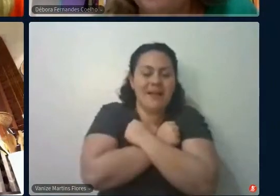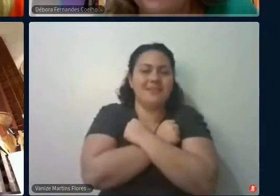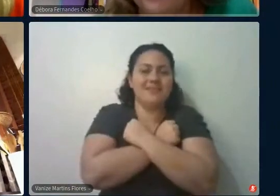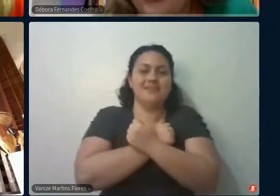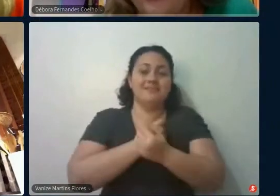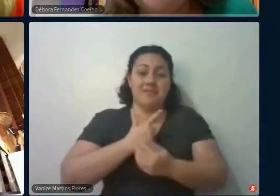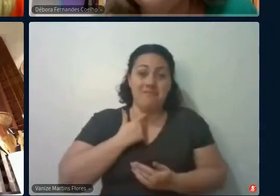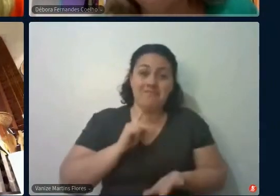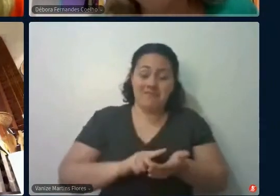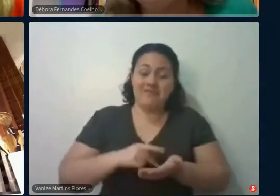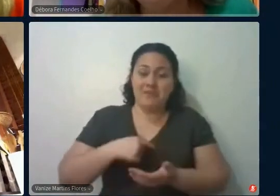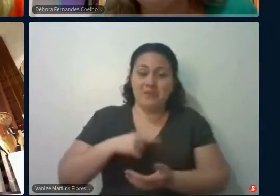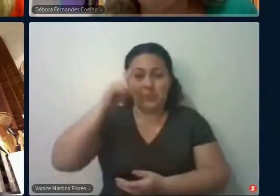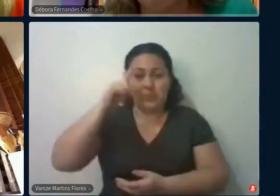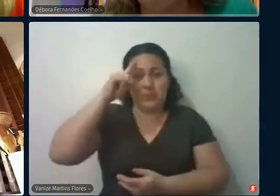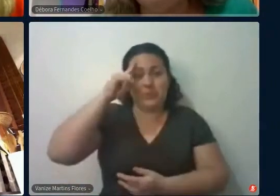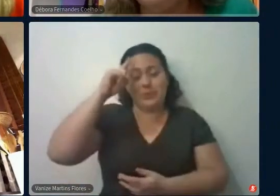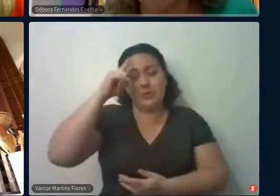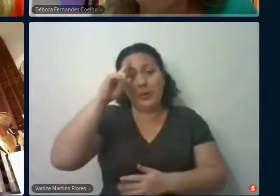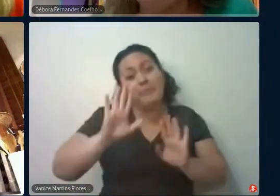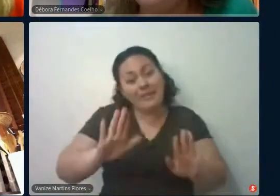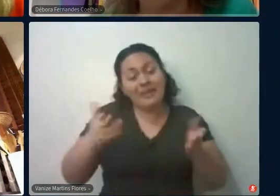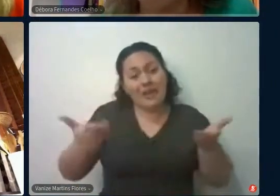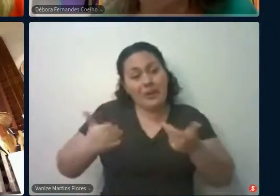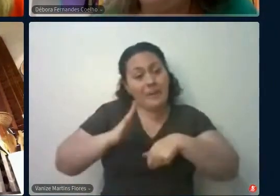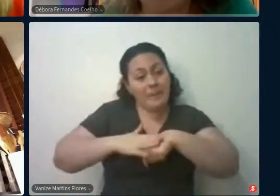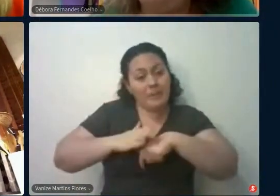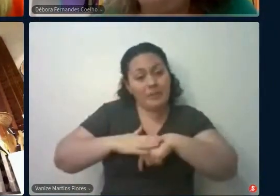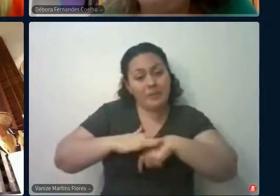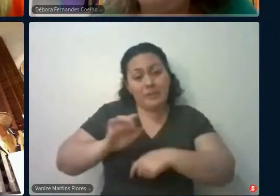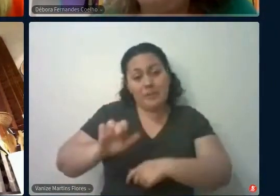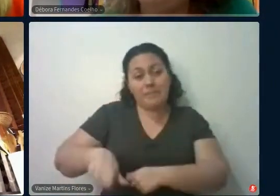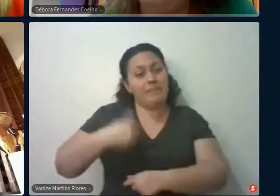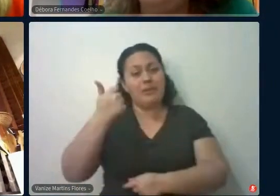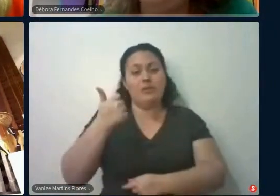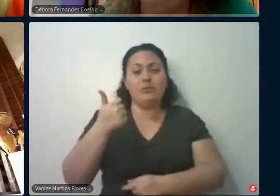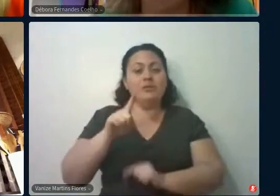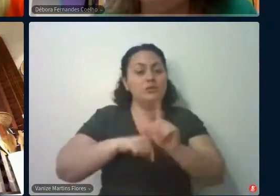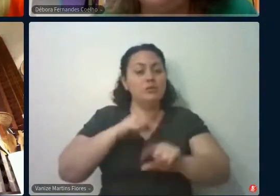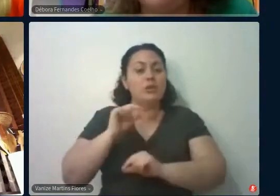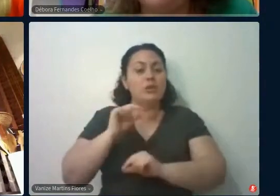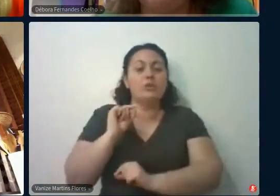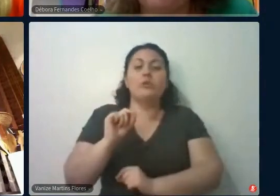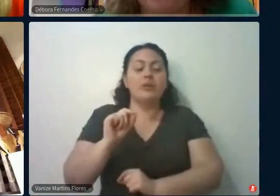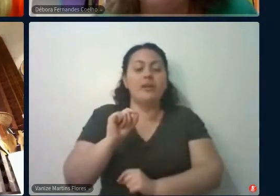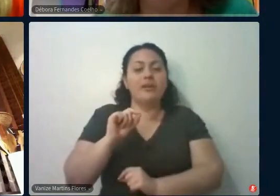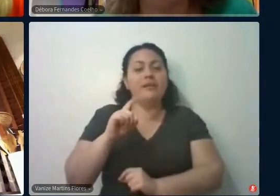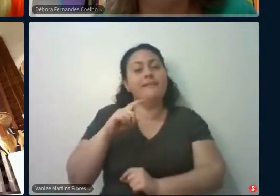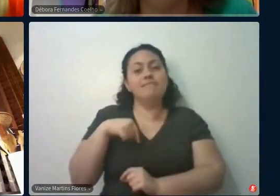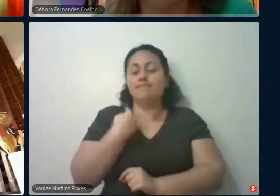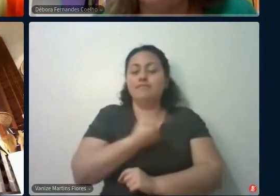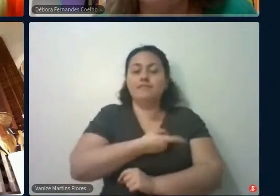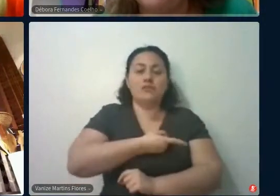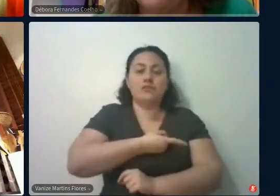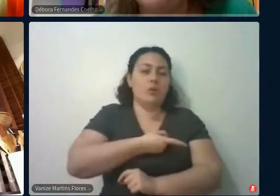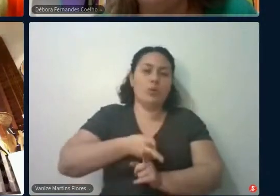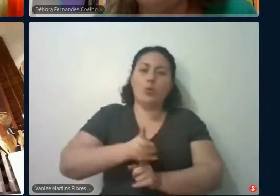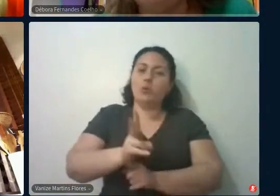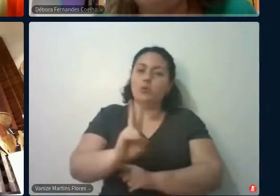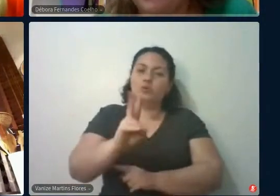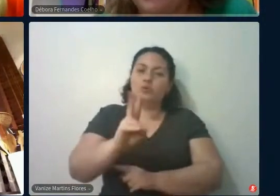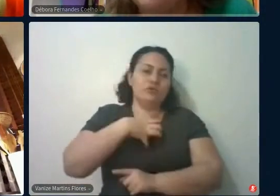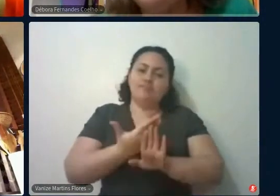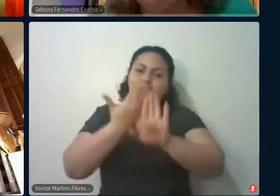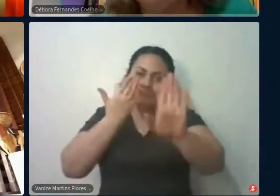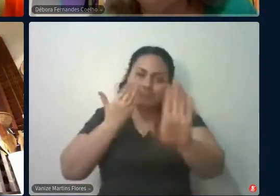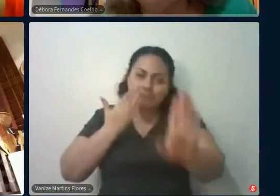vontade diária, mas nesse momento a melhor escolha que nós temos é ficar da forma como nós estamos para que isso tudo